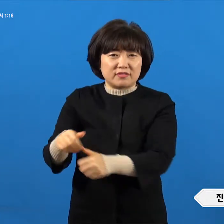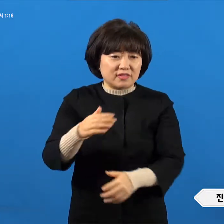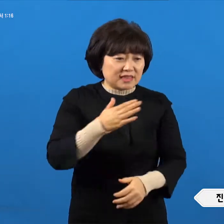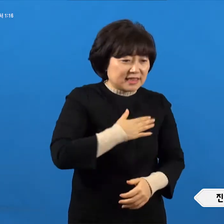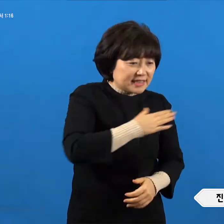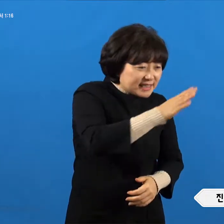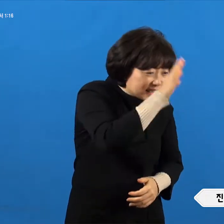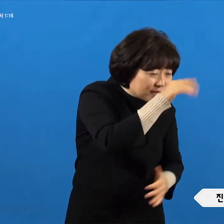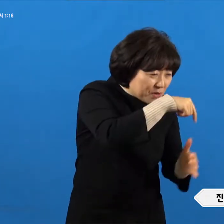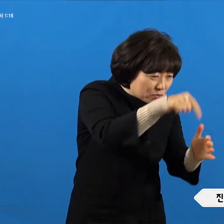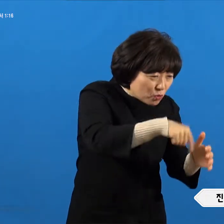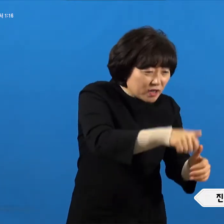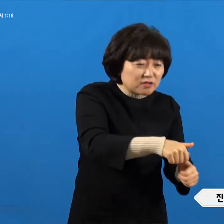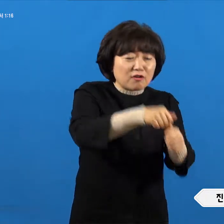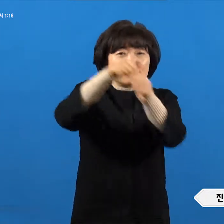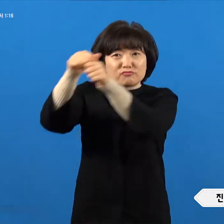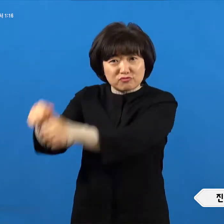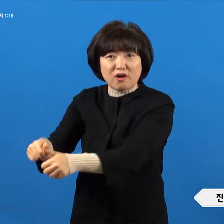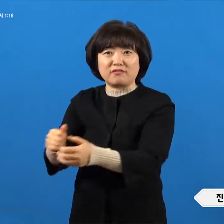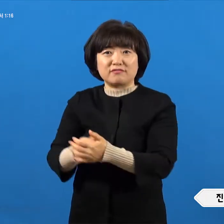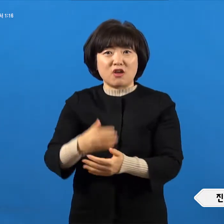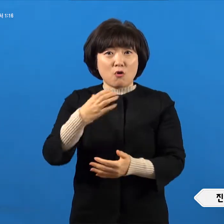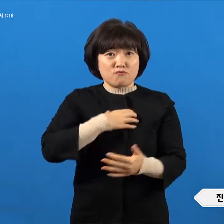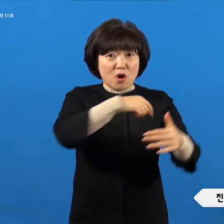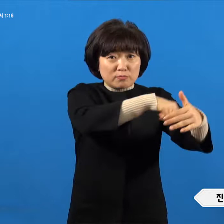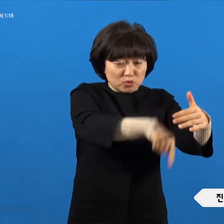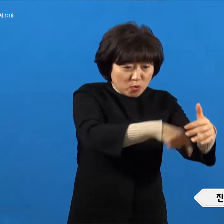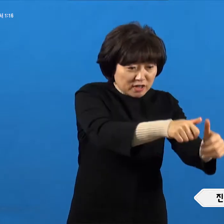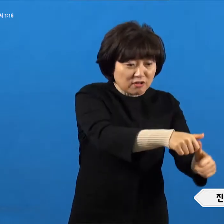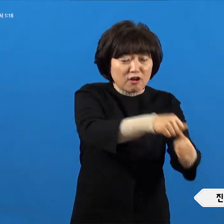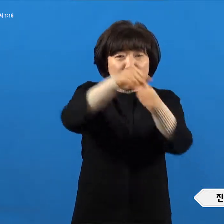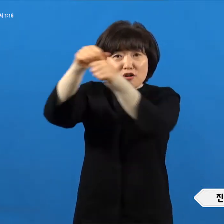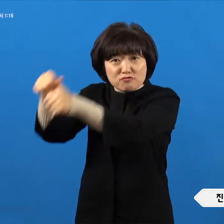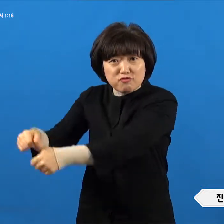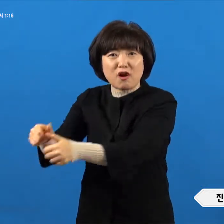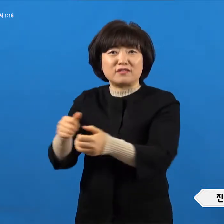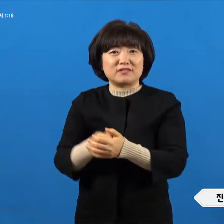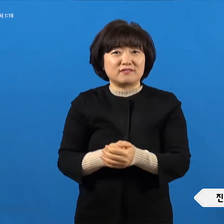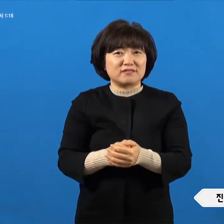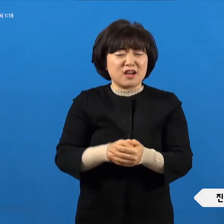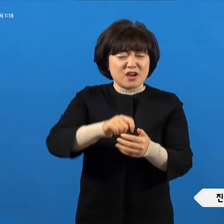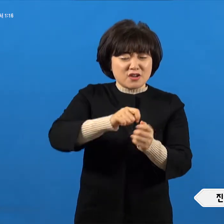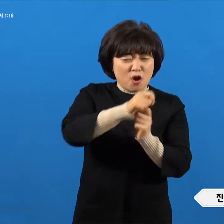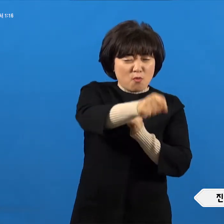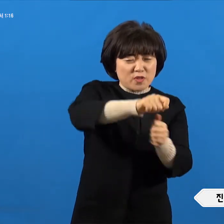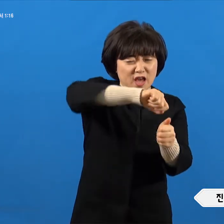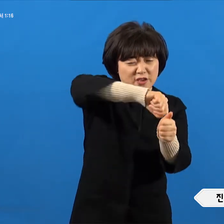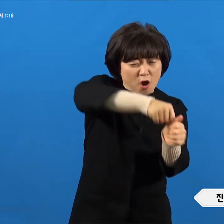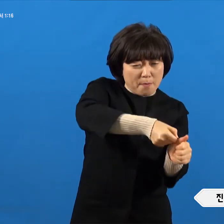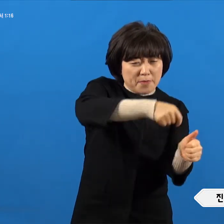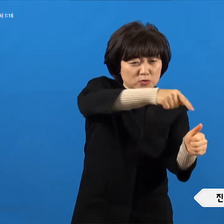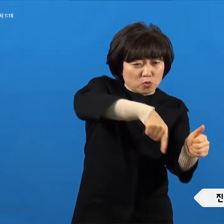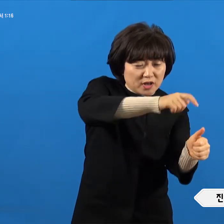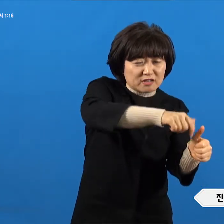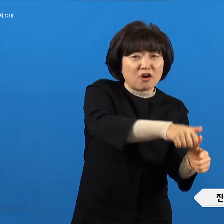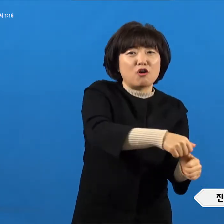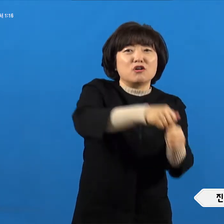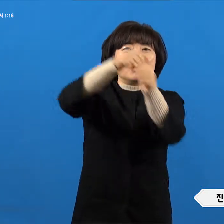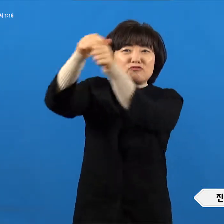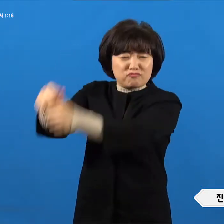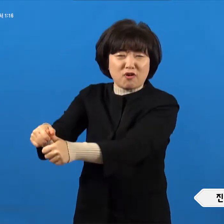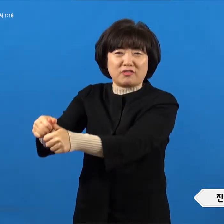질병 가운데서, 위험 가운데서, 잃어버린 데서, 아니 영원한 형벌 가운데서 우리를